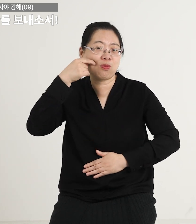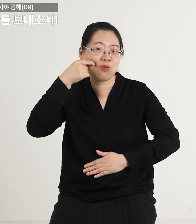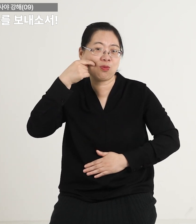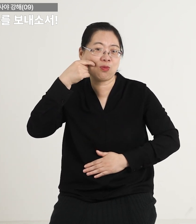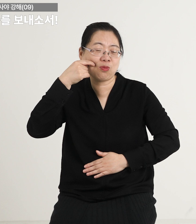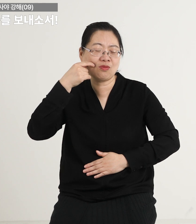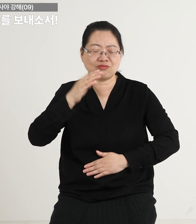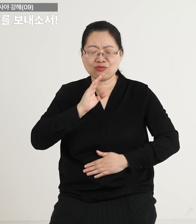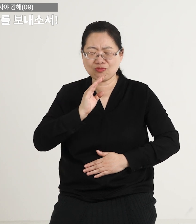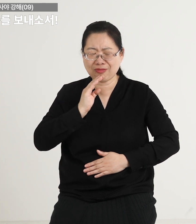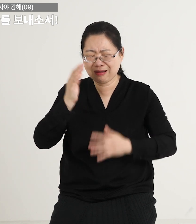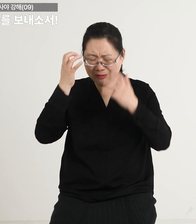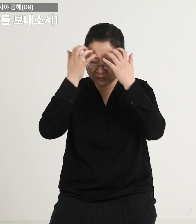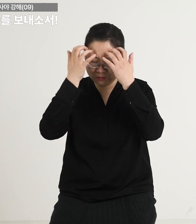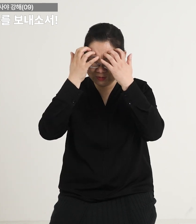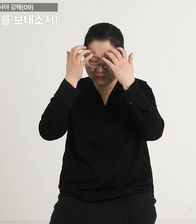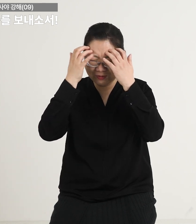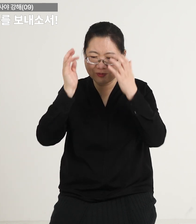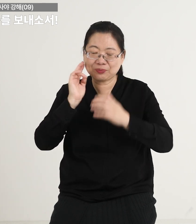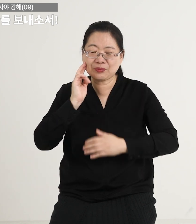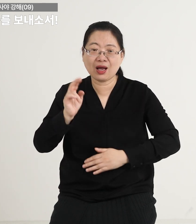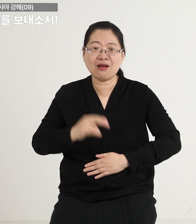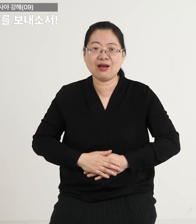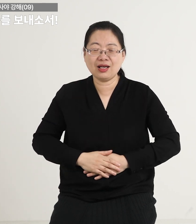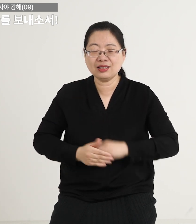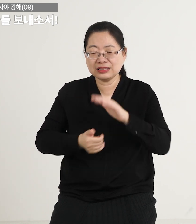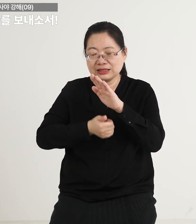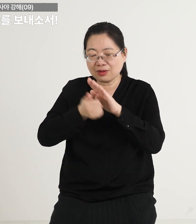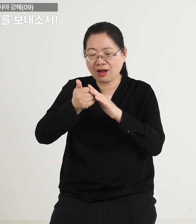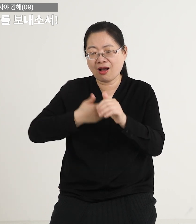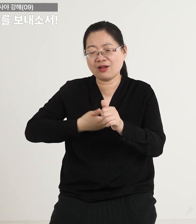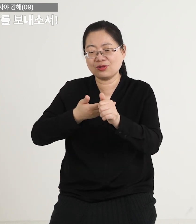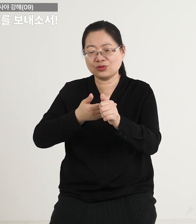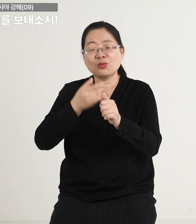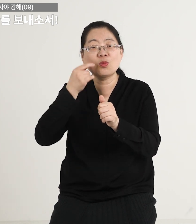그건 너무 고통스럽다라는 거죠. 희망을 얘기할 수 없을 때.